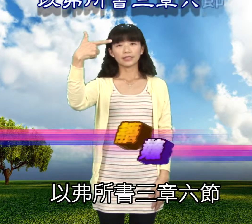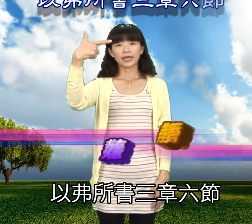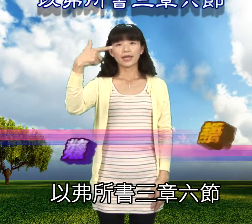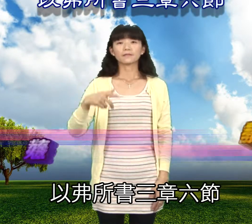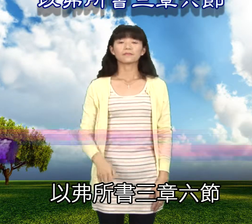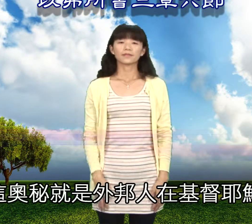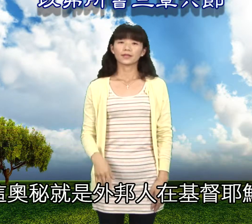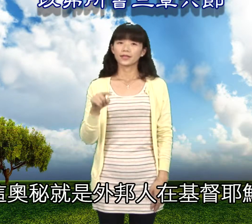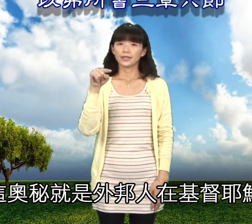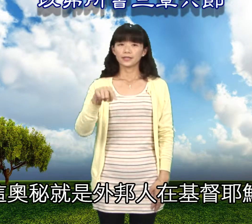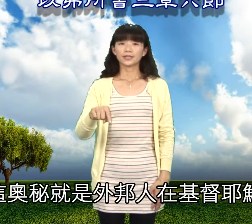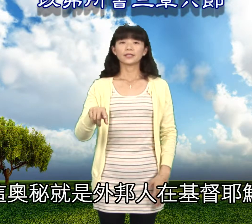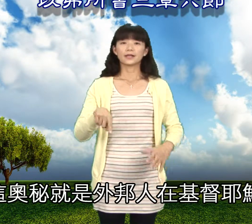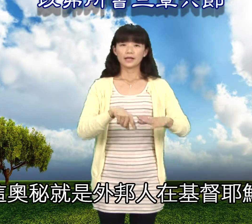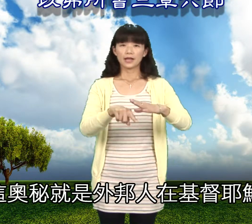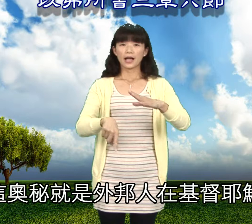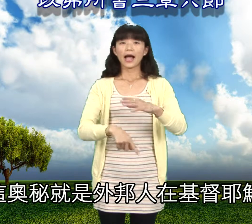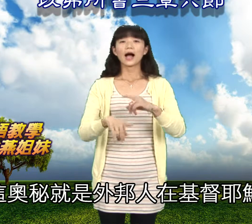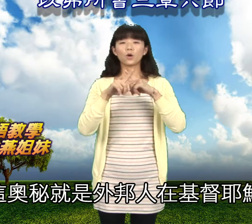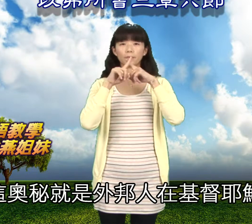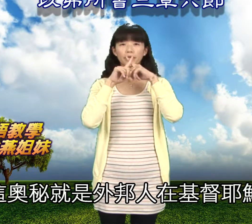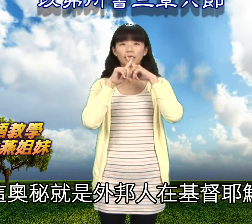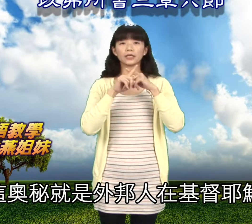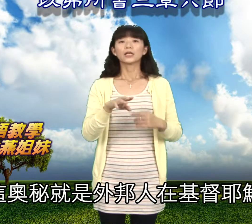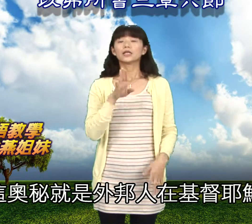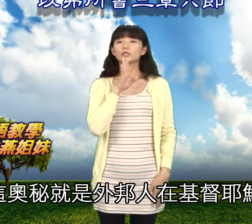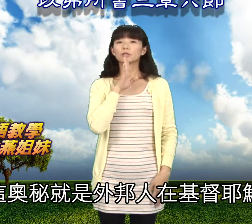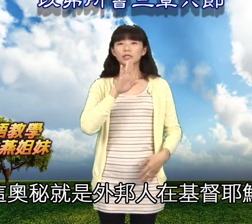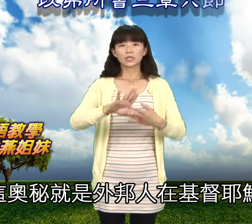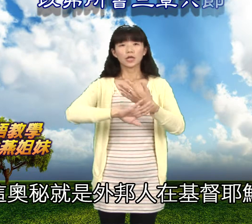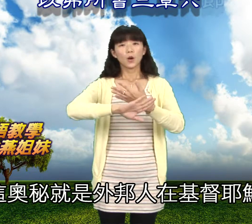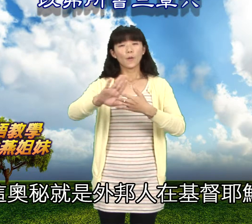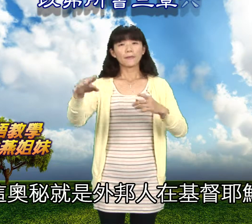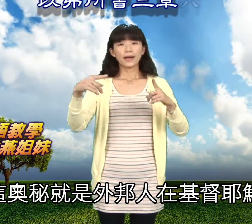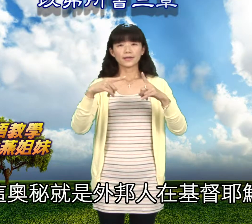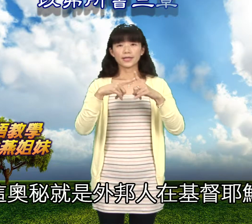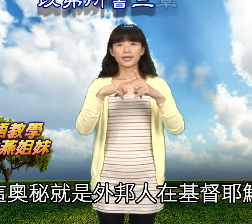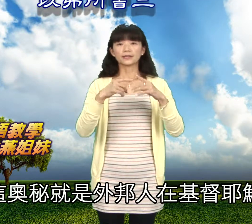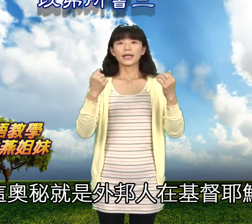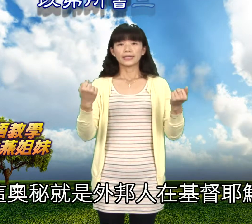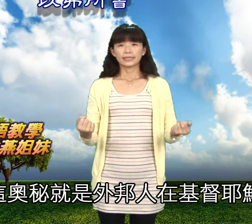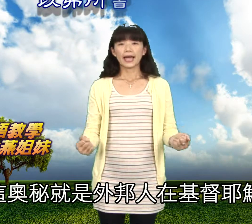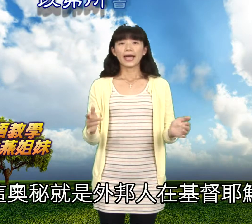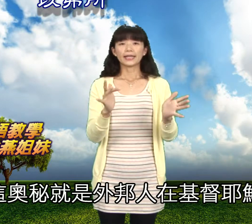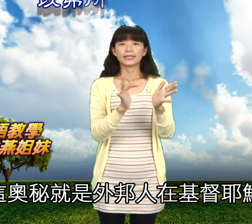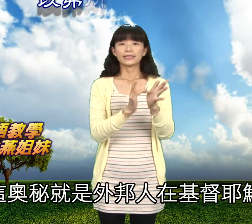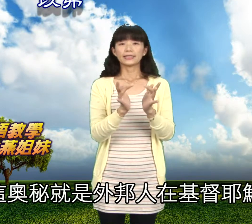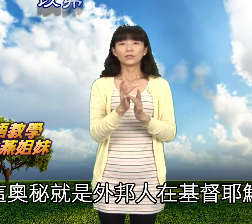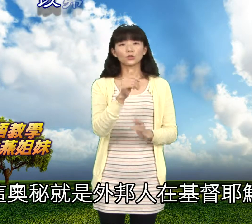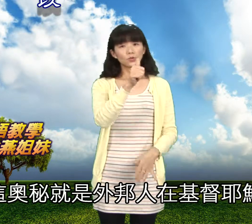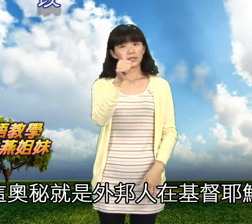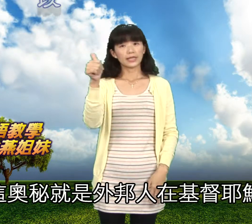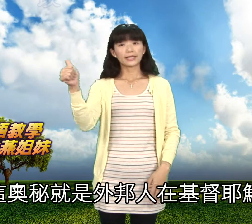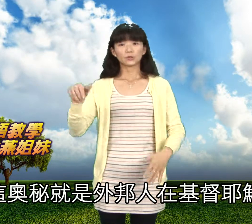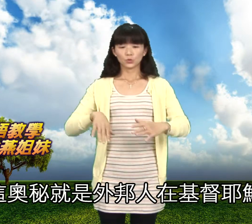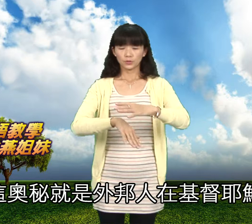节。这奥秘就是外邦人在基督耶稣